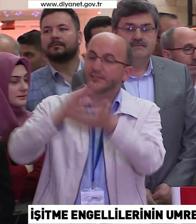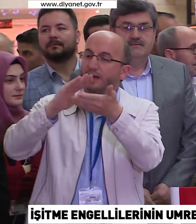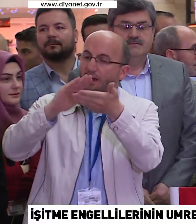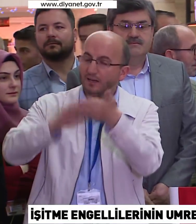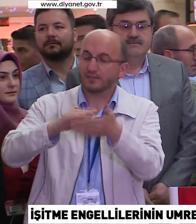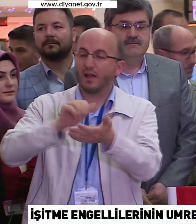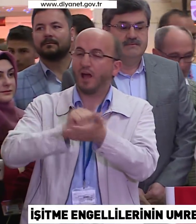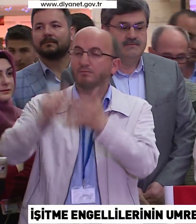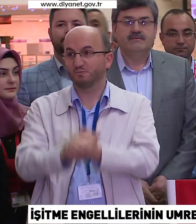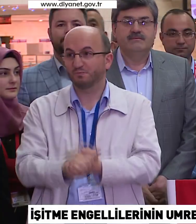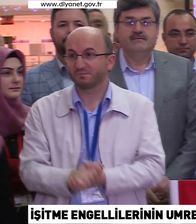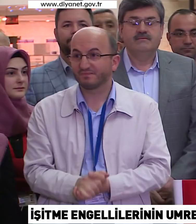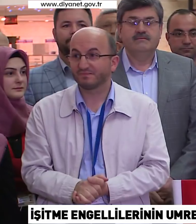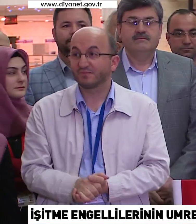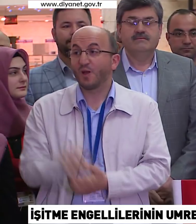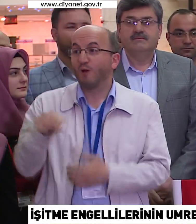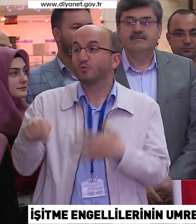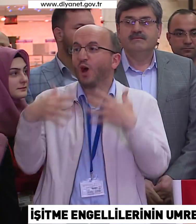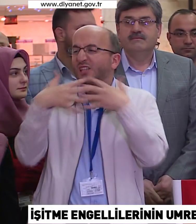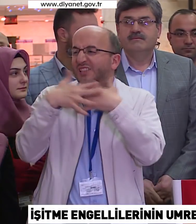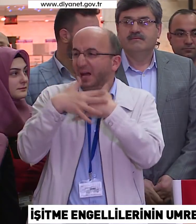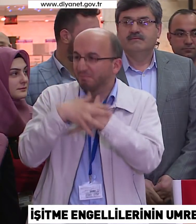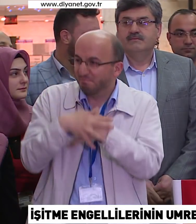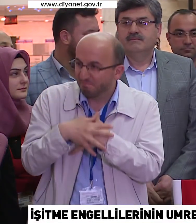ashabihi ecmain. Bu akşam